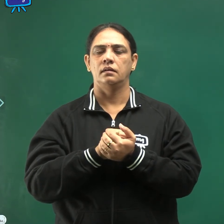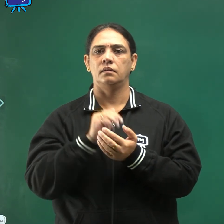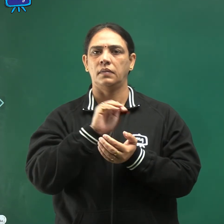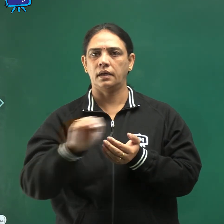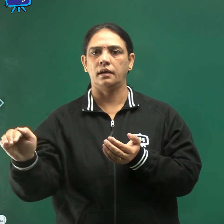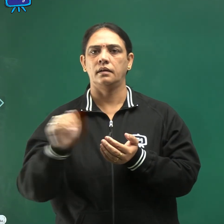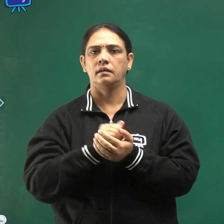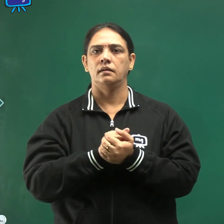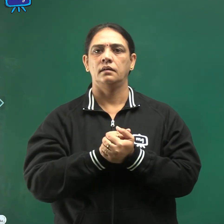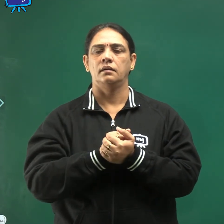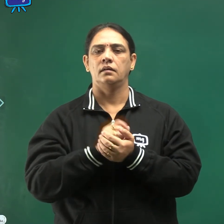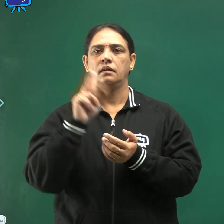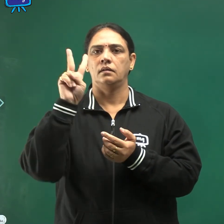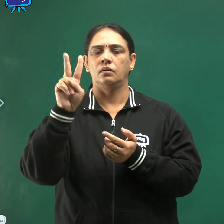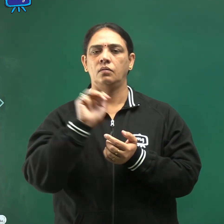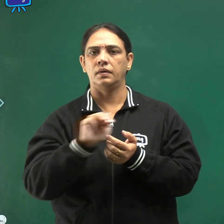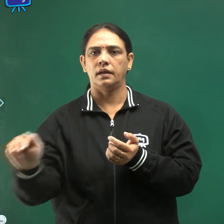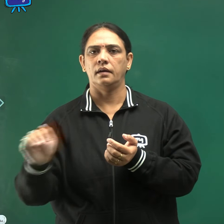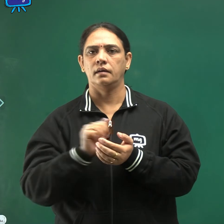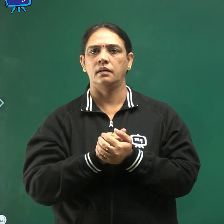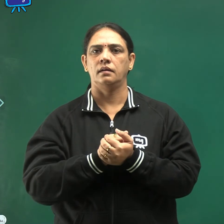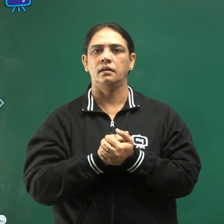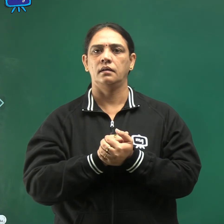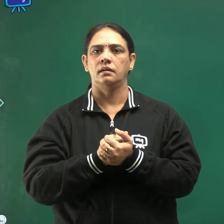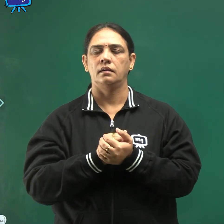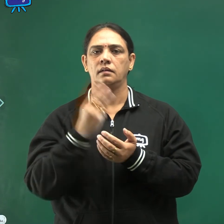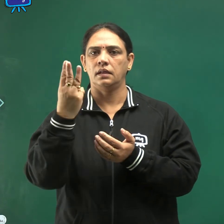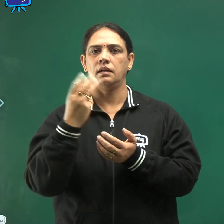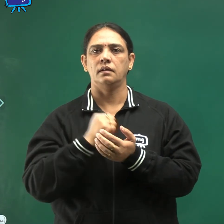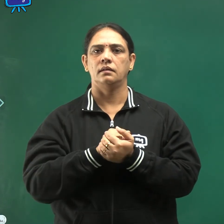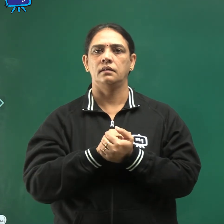बटे 2 बटे 3।